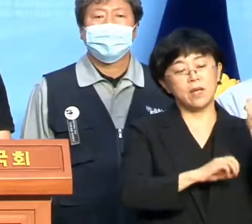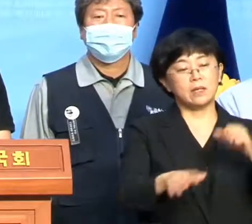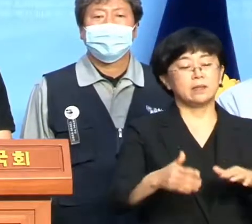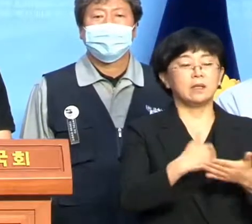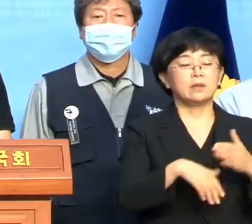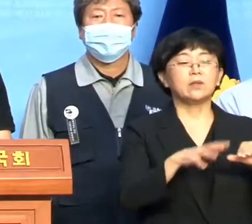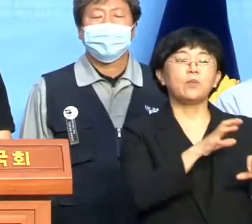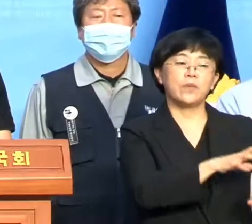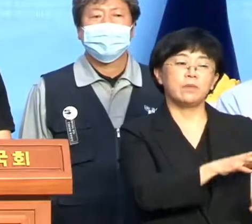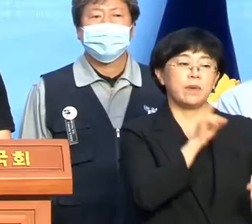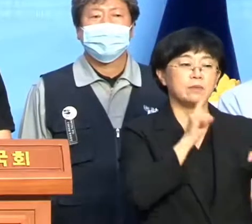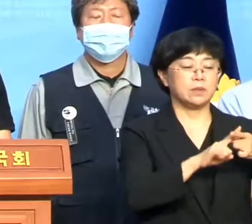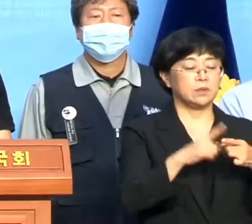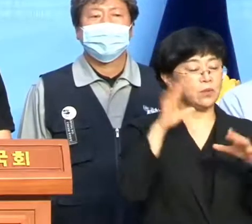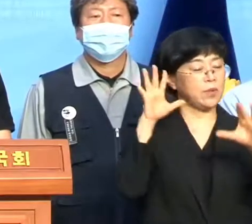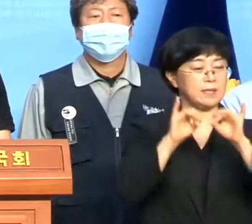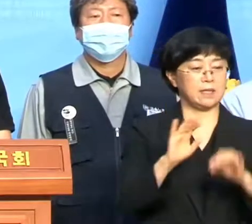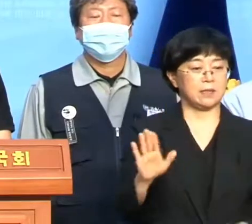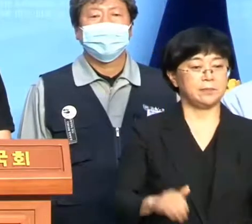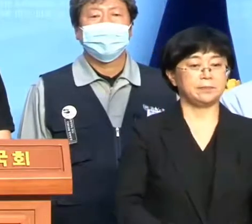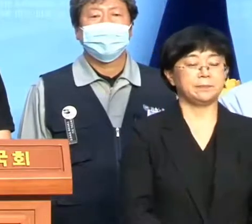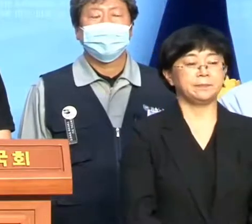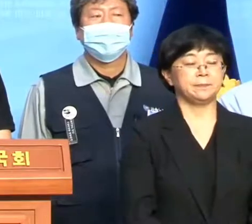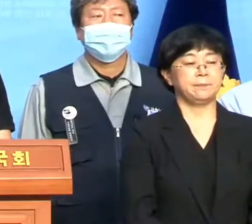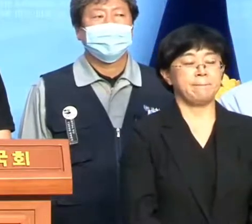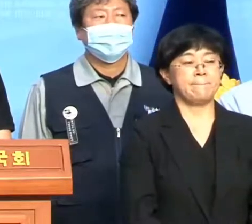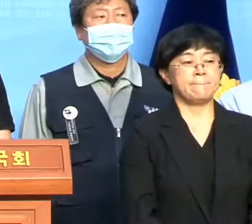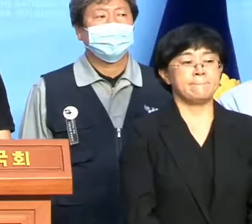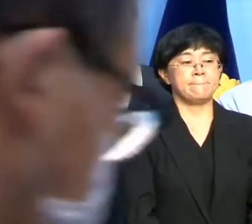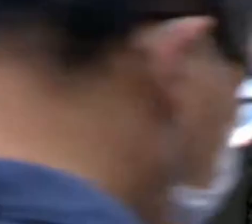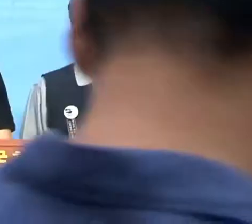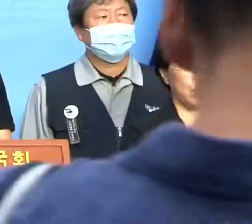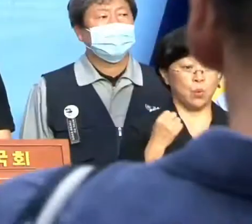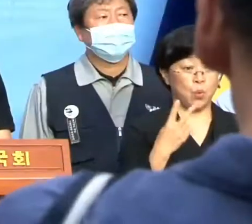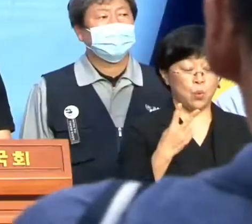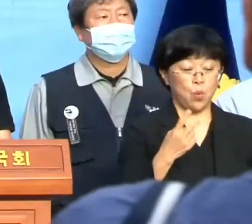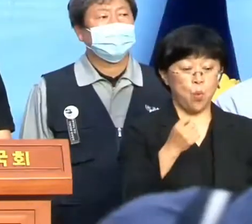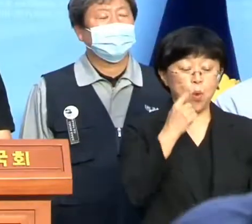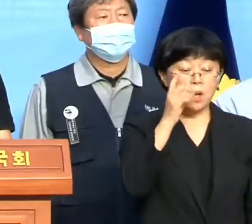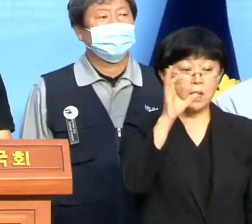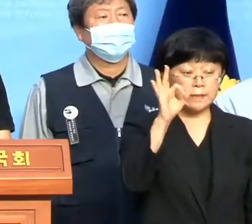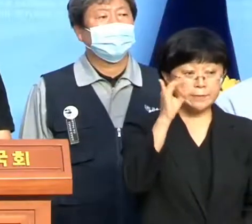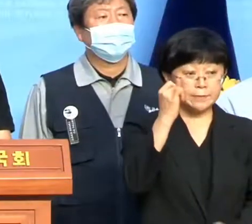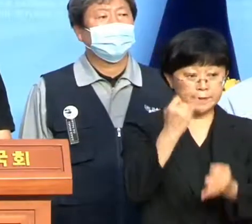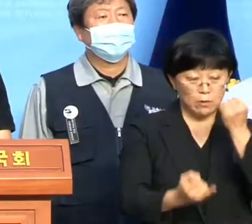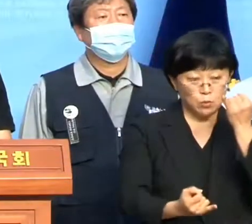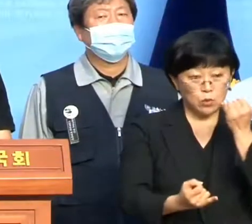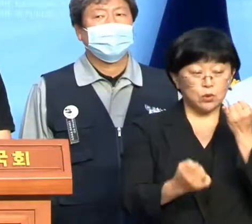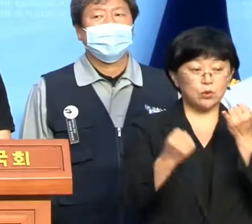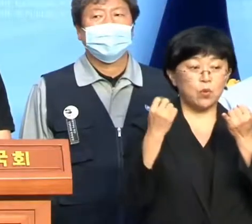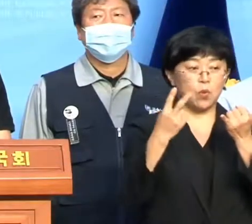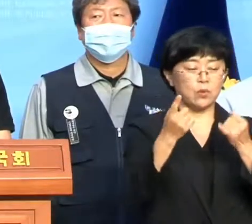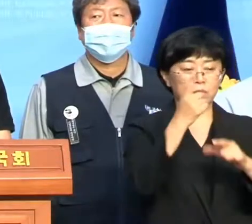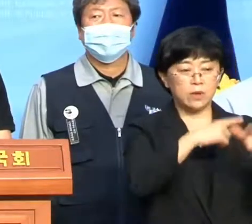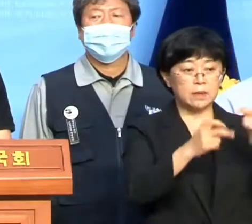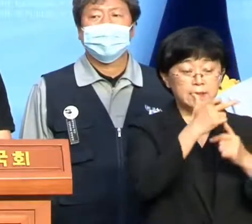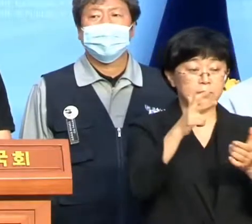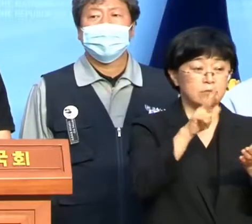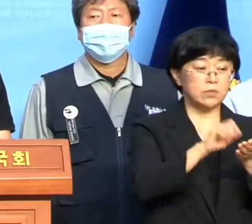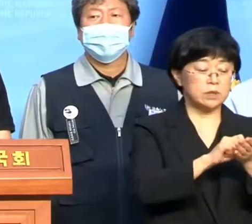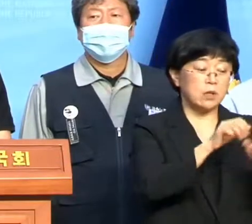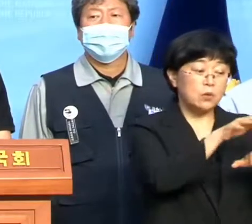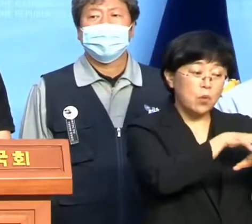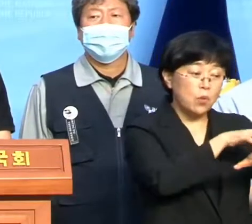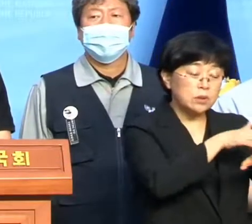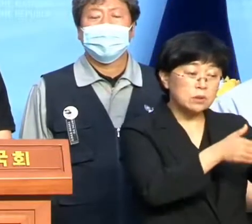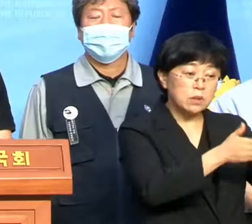것에 동의하지 않는다 또한 임금체불 못지않게 더 큰 문제 인 노조